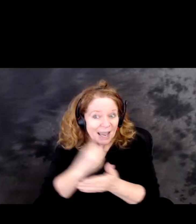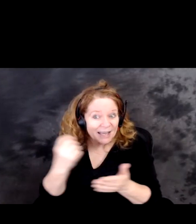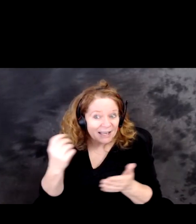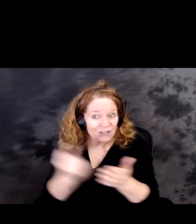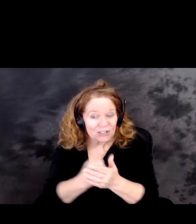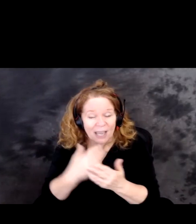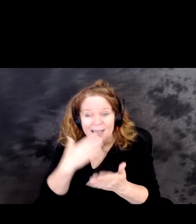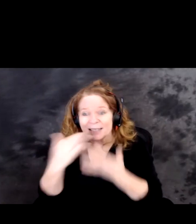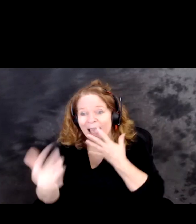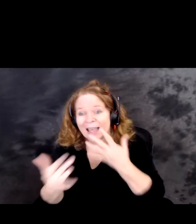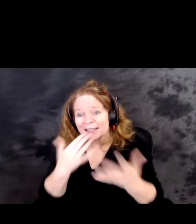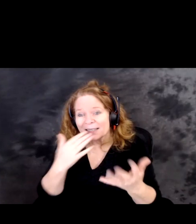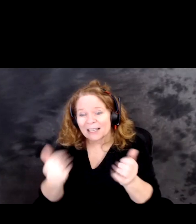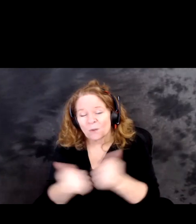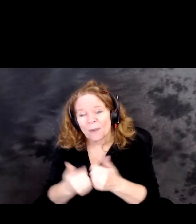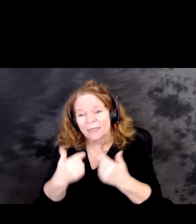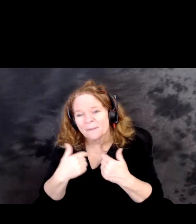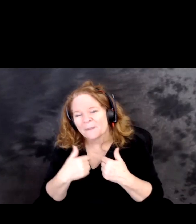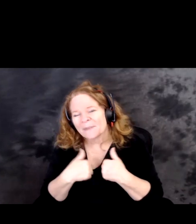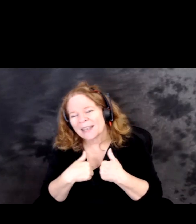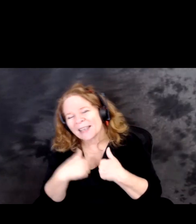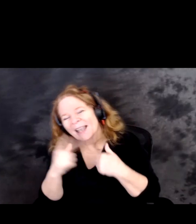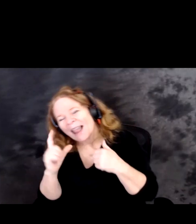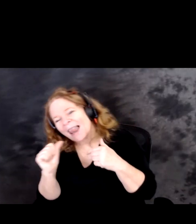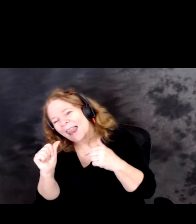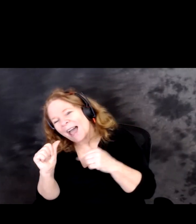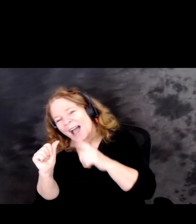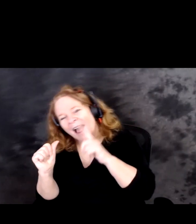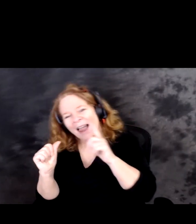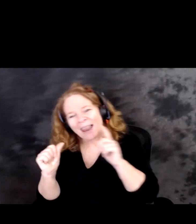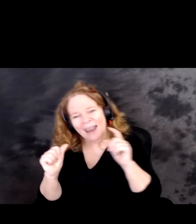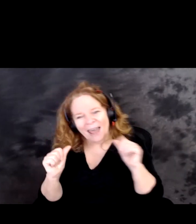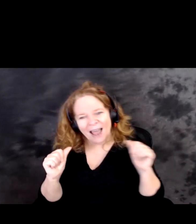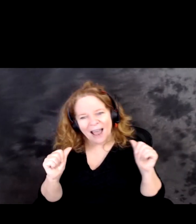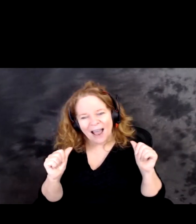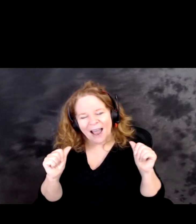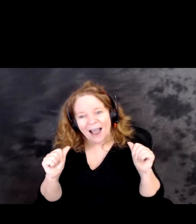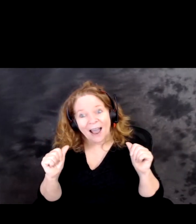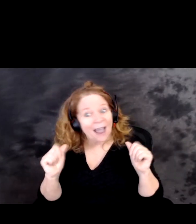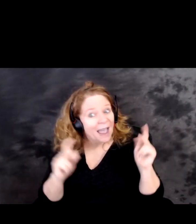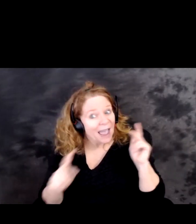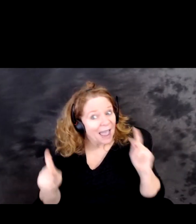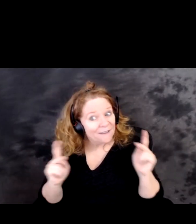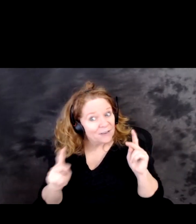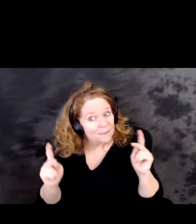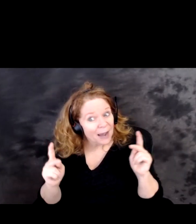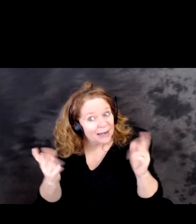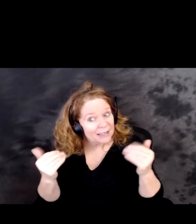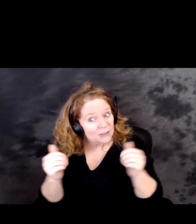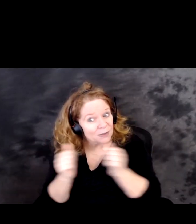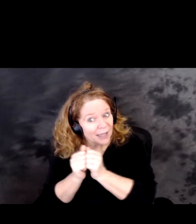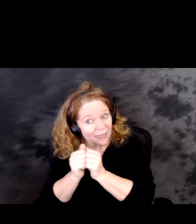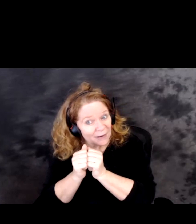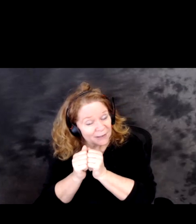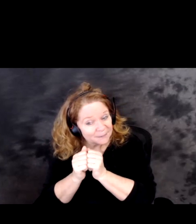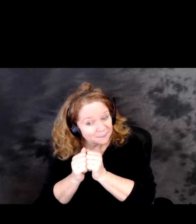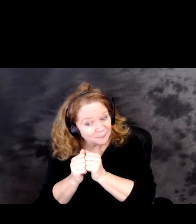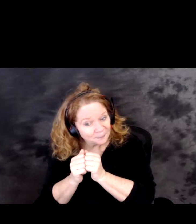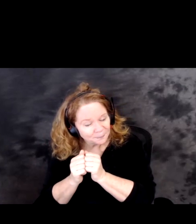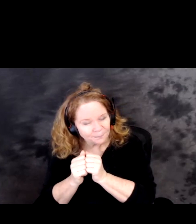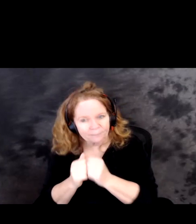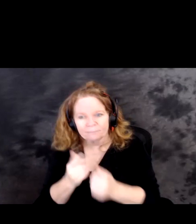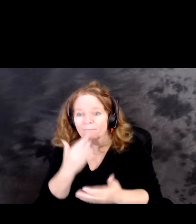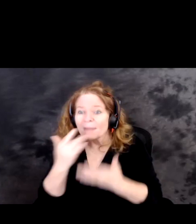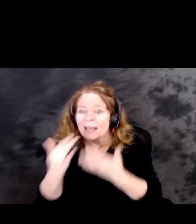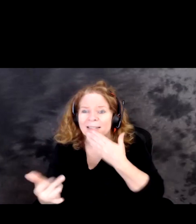medicina. Date la oportunidad de cantar conmigo. La, la, la. Todos juntos.